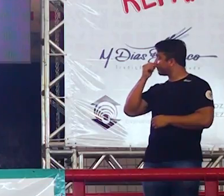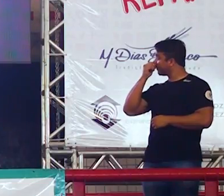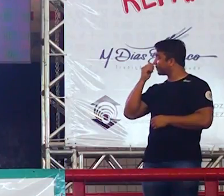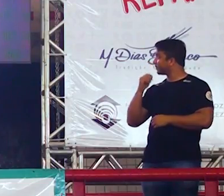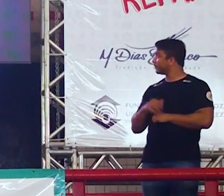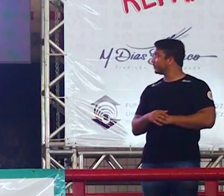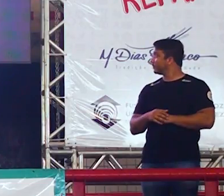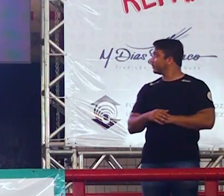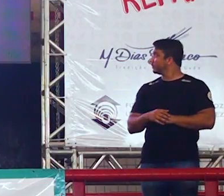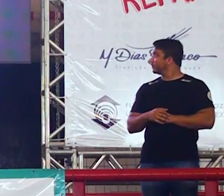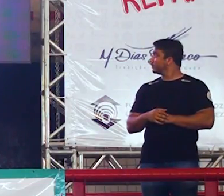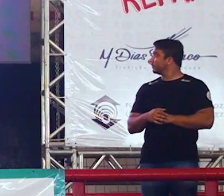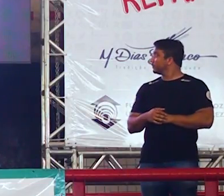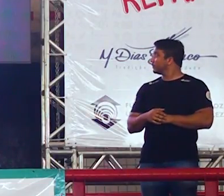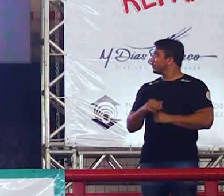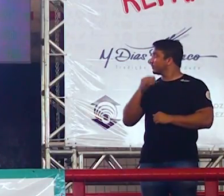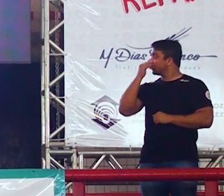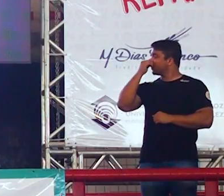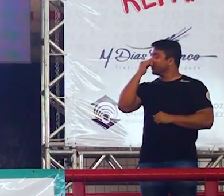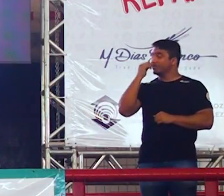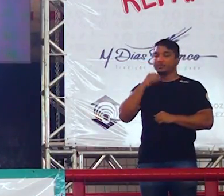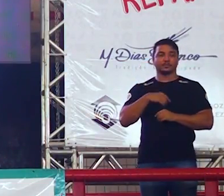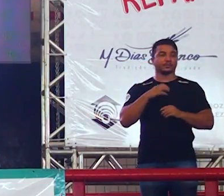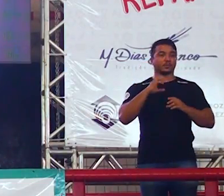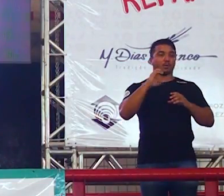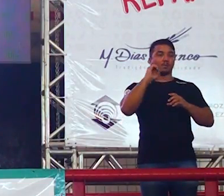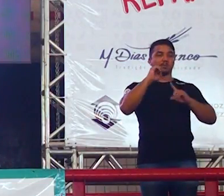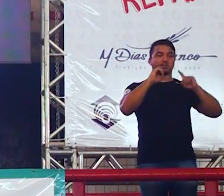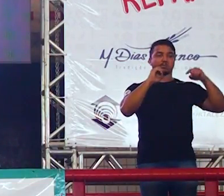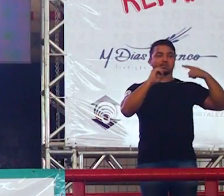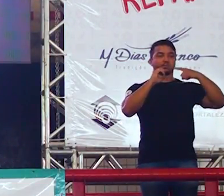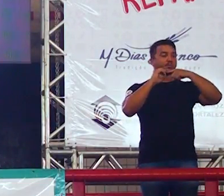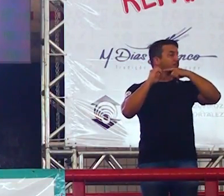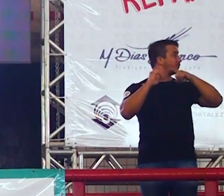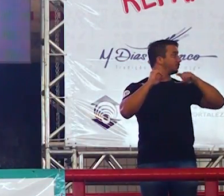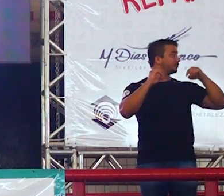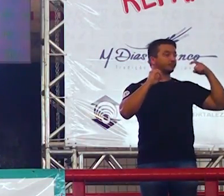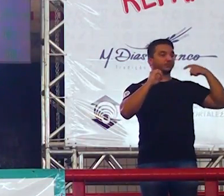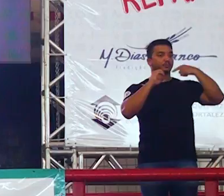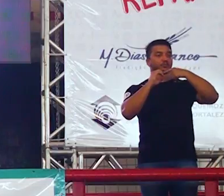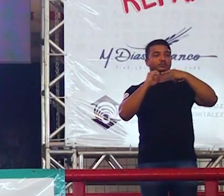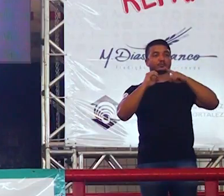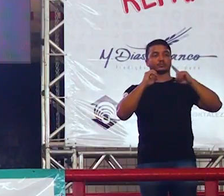Vamos falar então agora um pouquinho da fecundação, tá certo? Vejamos.